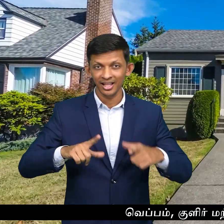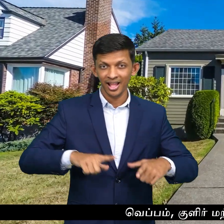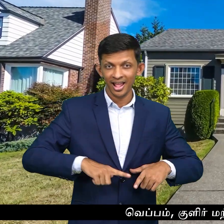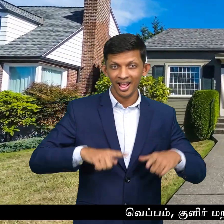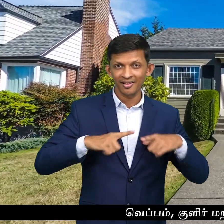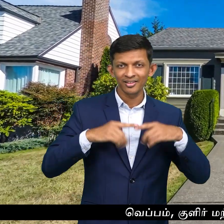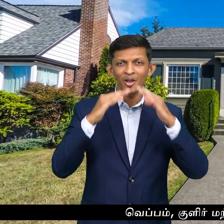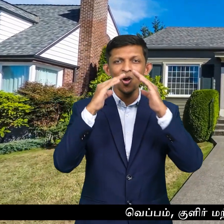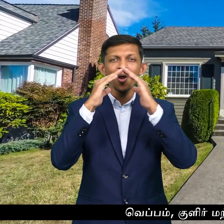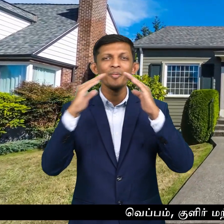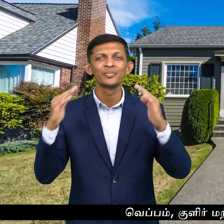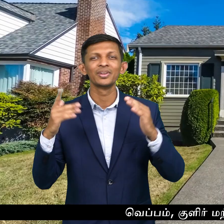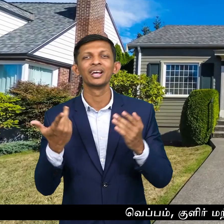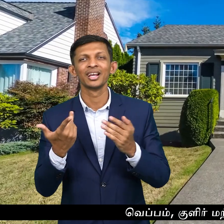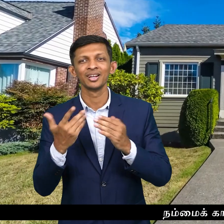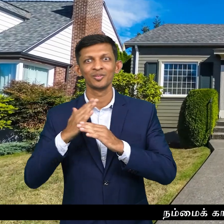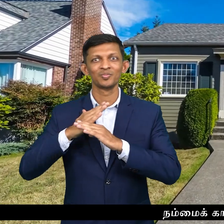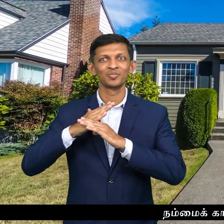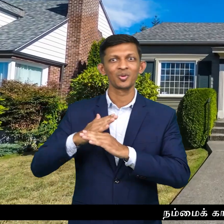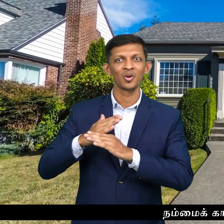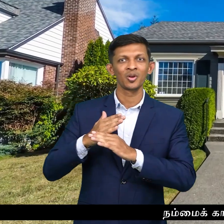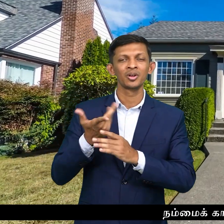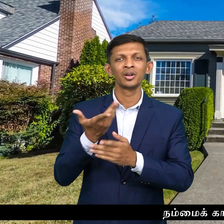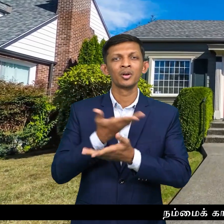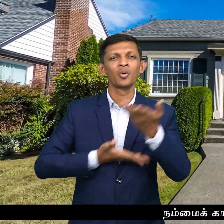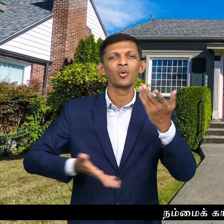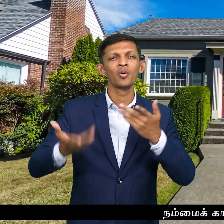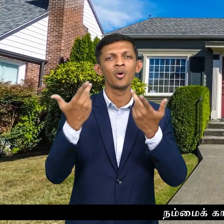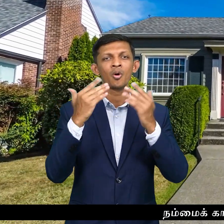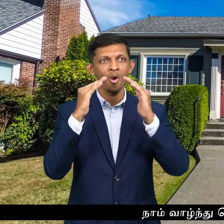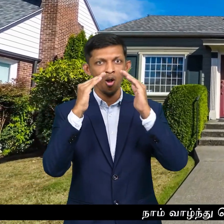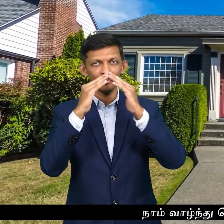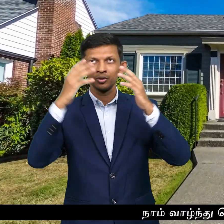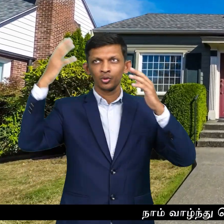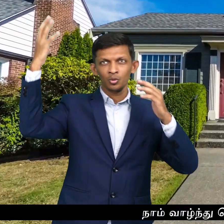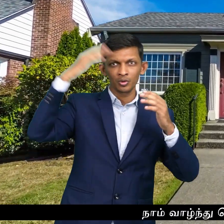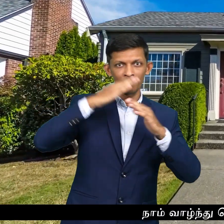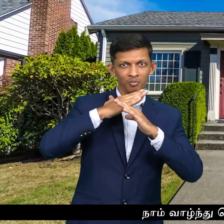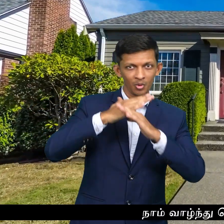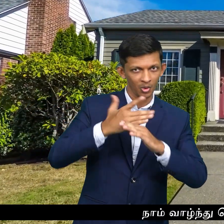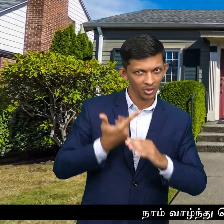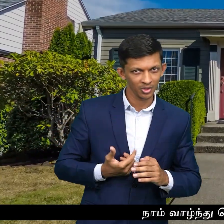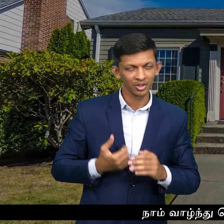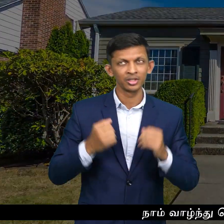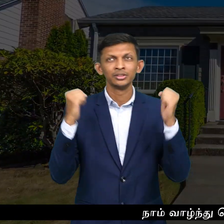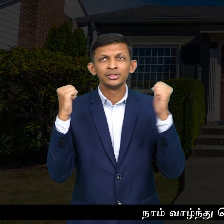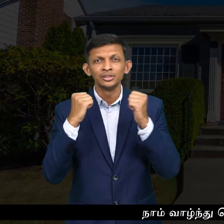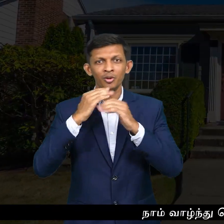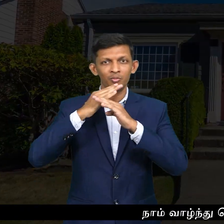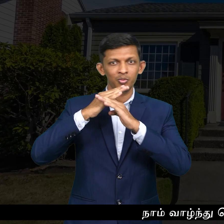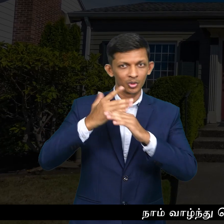வெப்பம், குளிர் மற்றும் மழையில் இருந்து நம்மை காக்கும் வீடுகளில் நாம் வாழ்ந்து கொண்டிருக்கிறோம்.